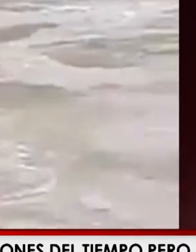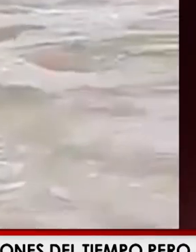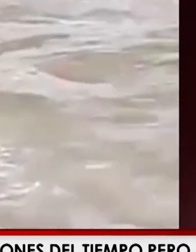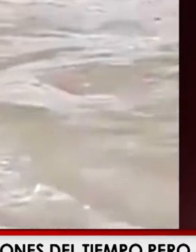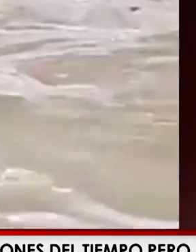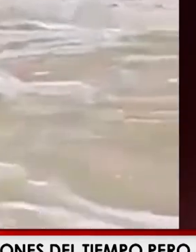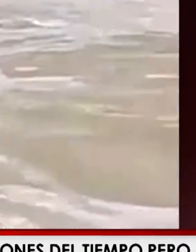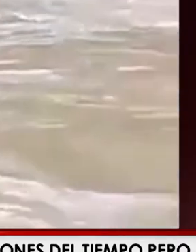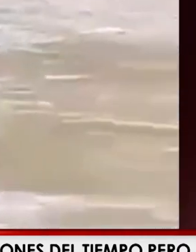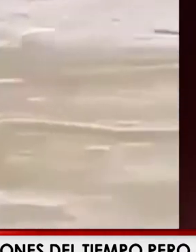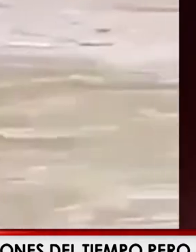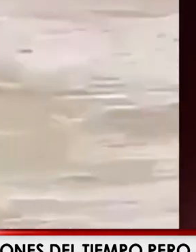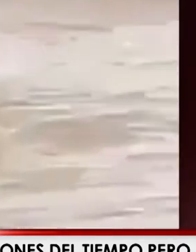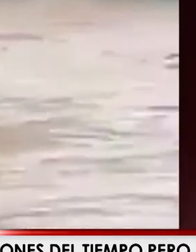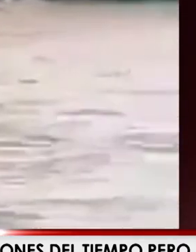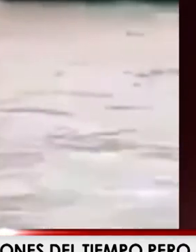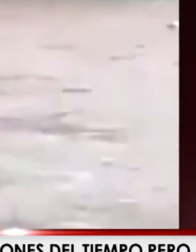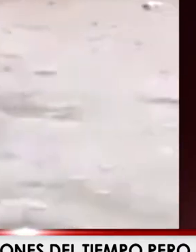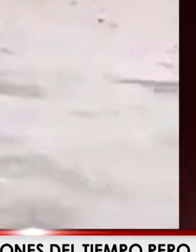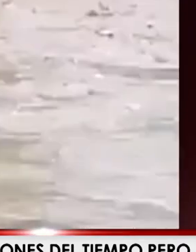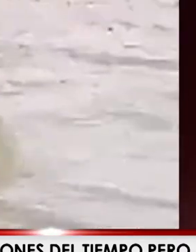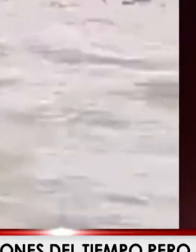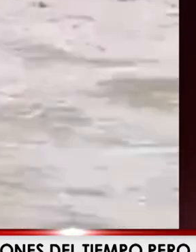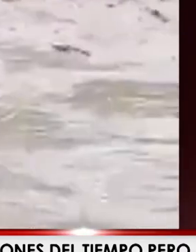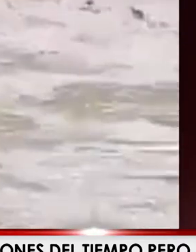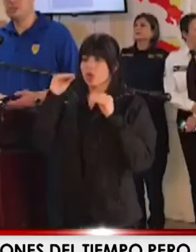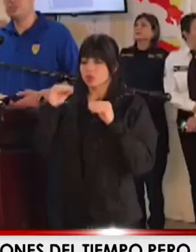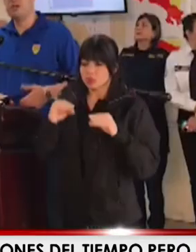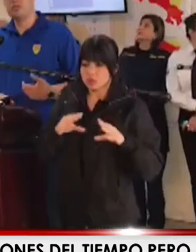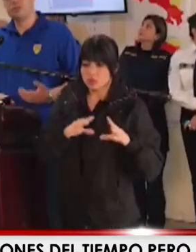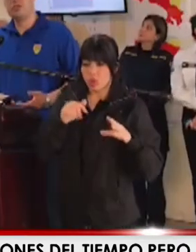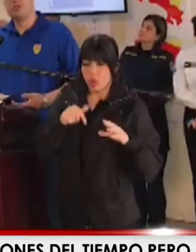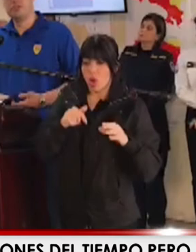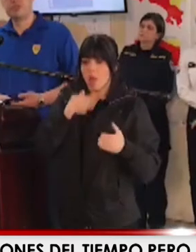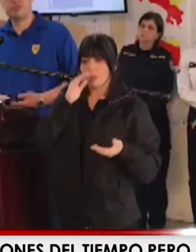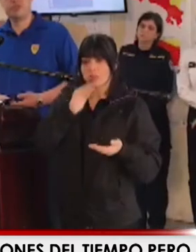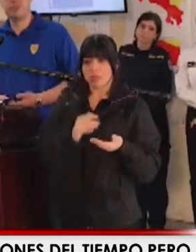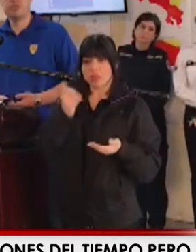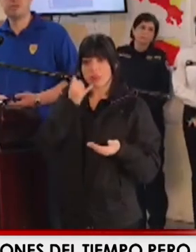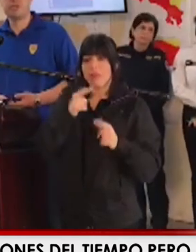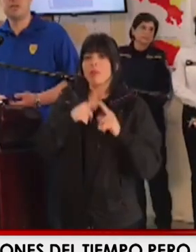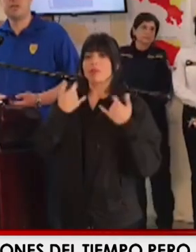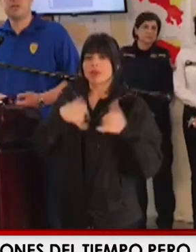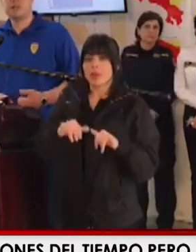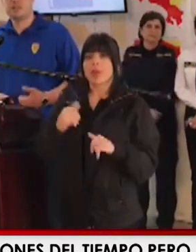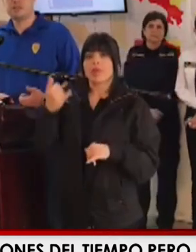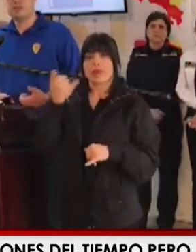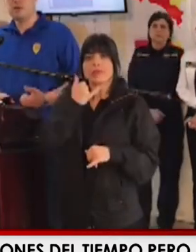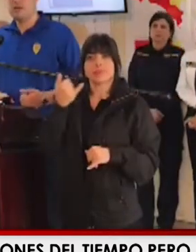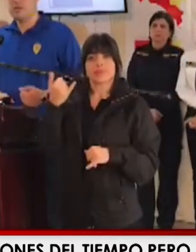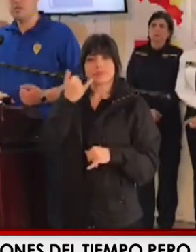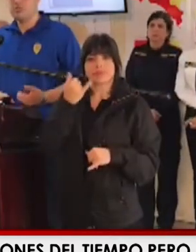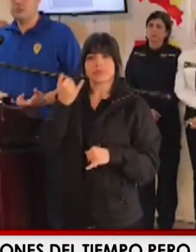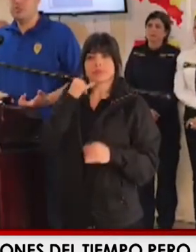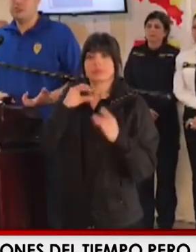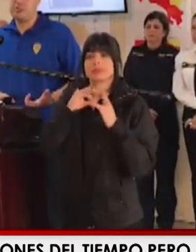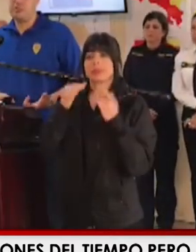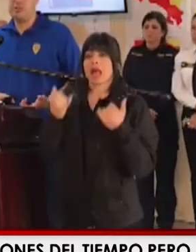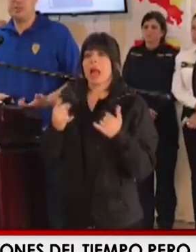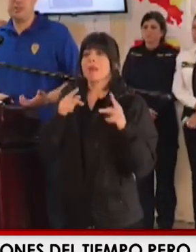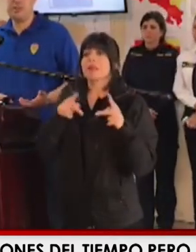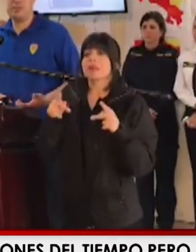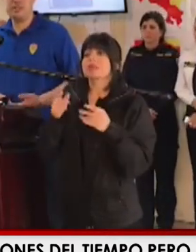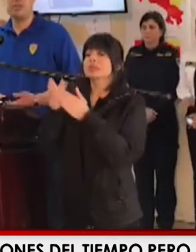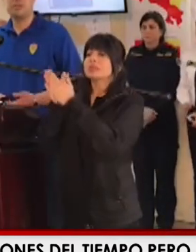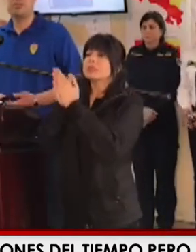rica- y diversas instituciones apoyan la entrega de insumos y alimentos a comunidades afectadas por la tormenta tropical nate